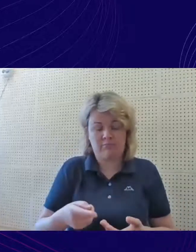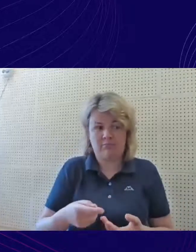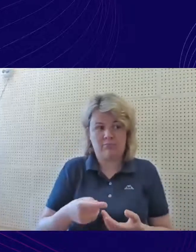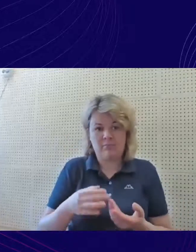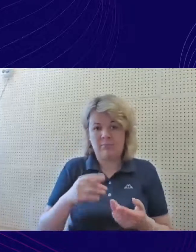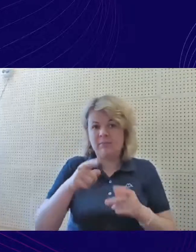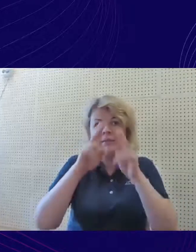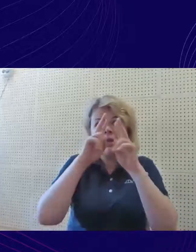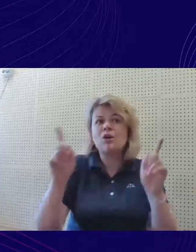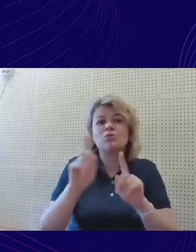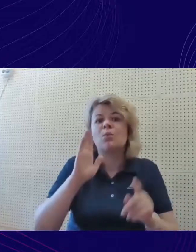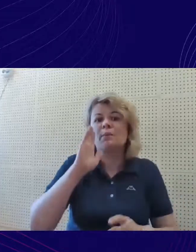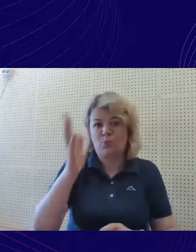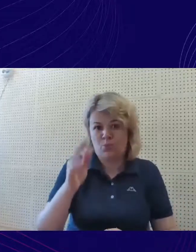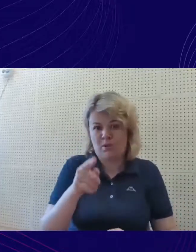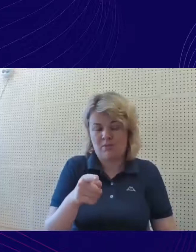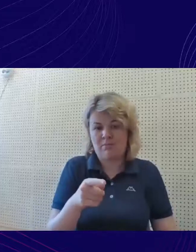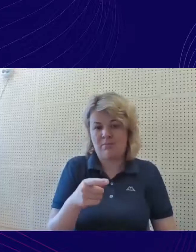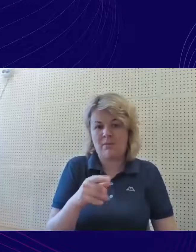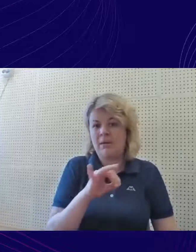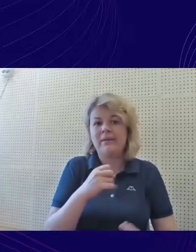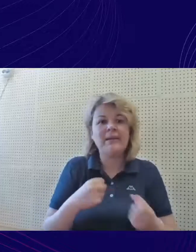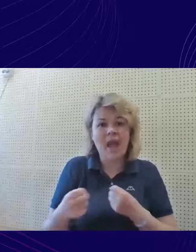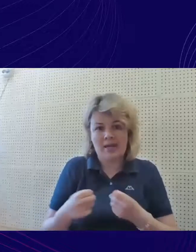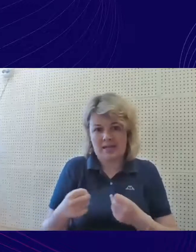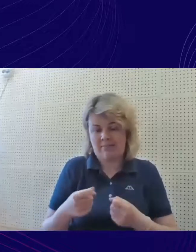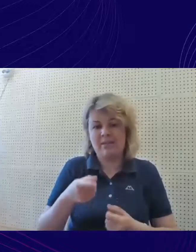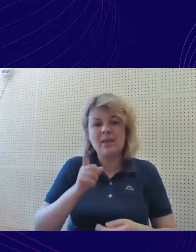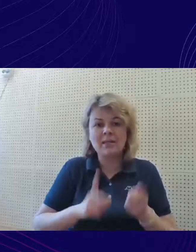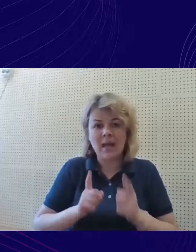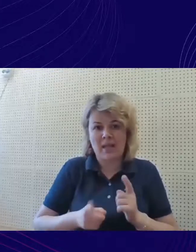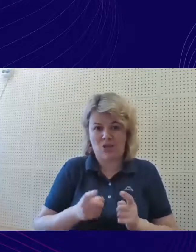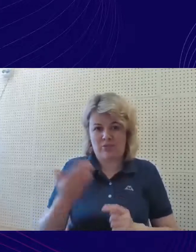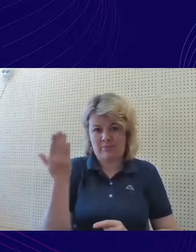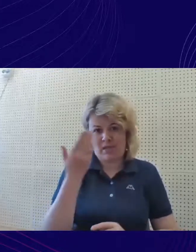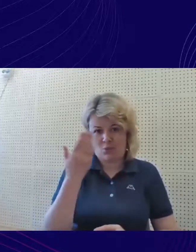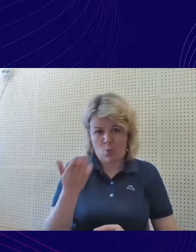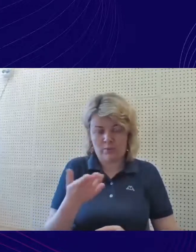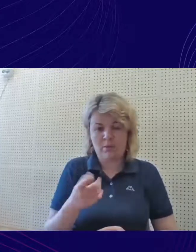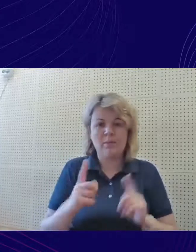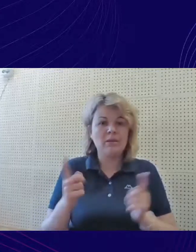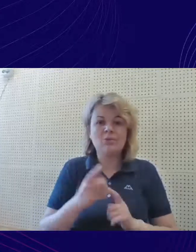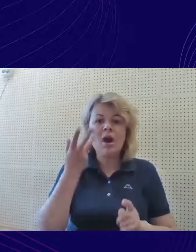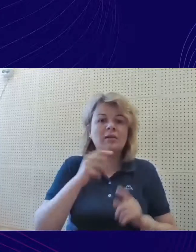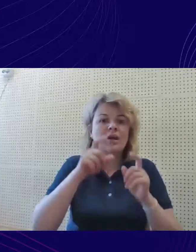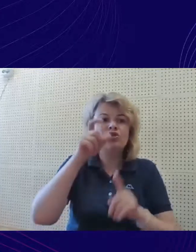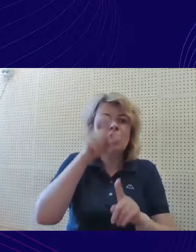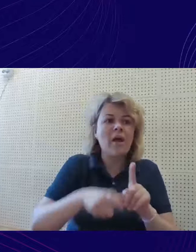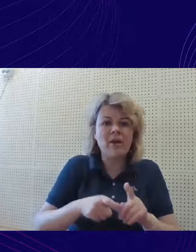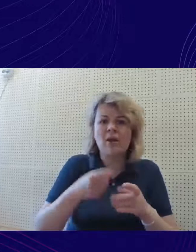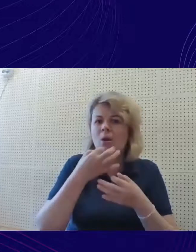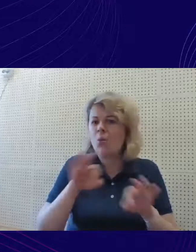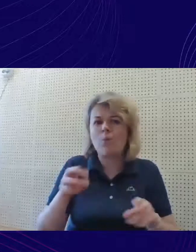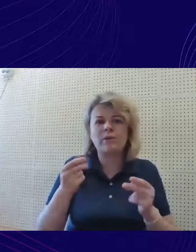непредсказуемым и ярким, настоящим. Потому что когда человек цепляется любой ценой за то,